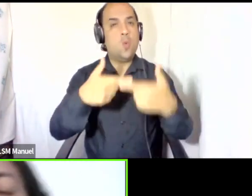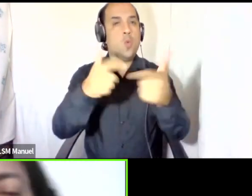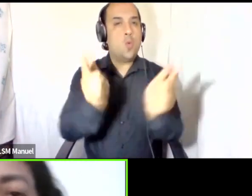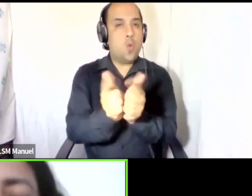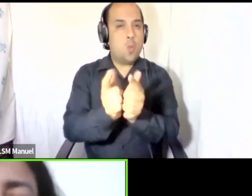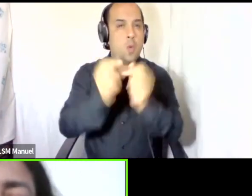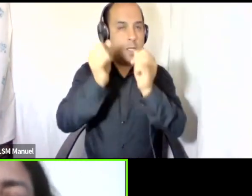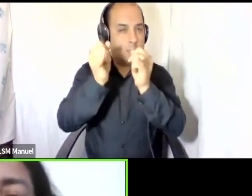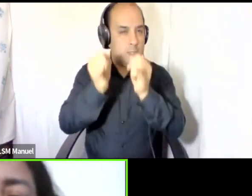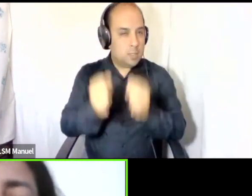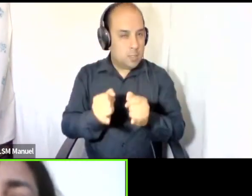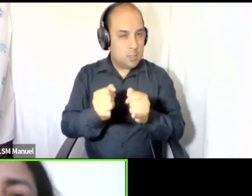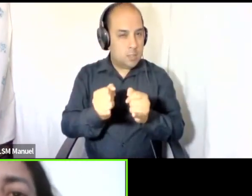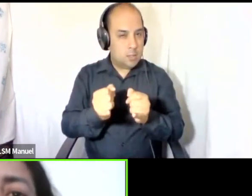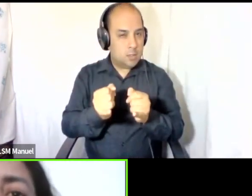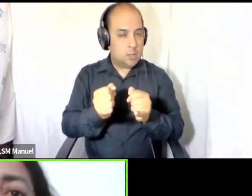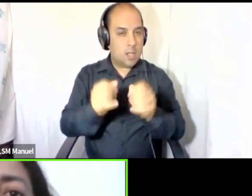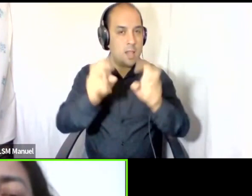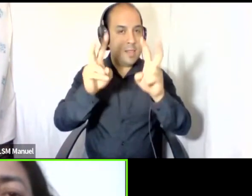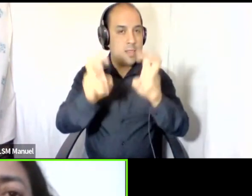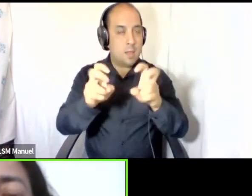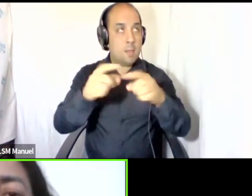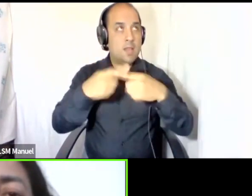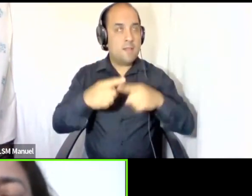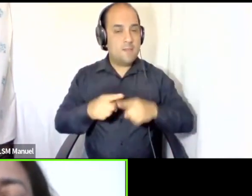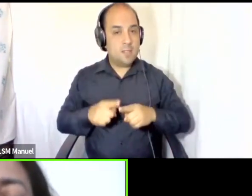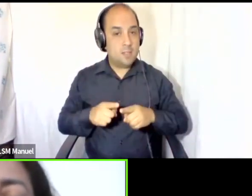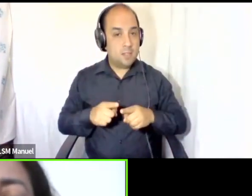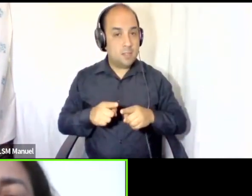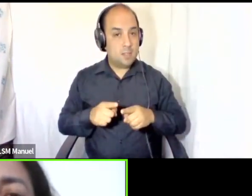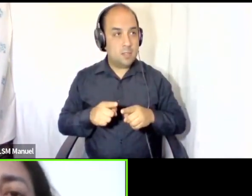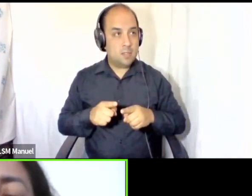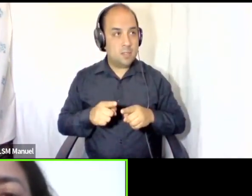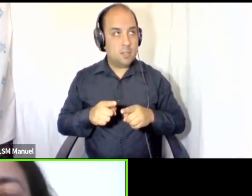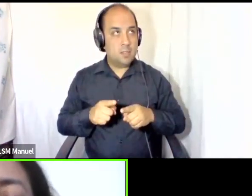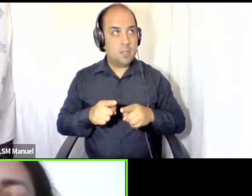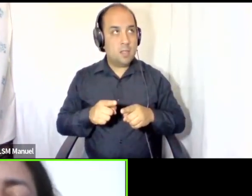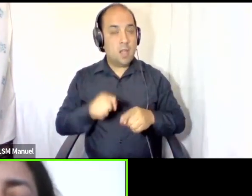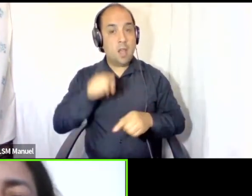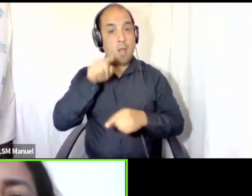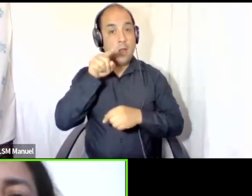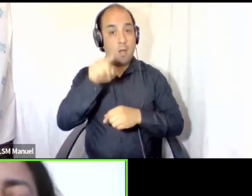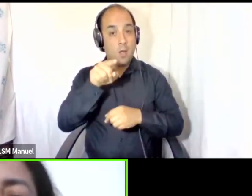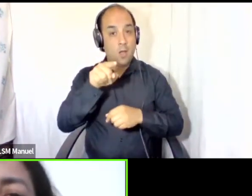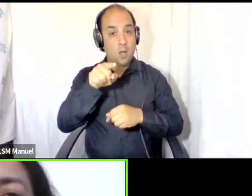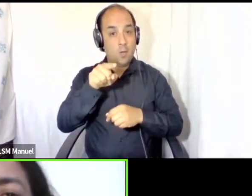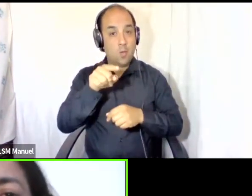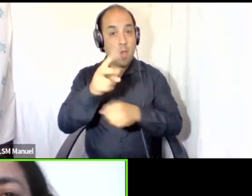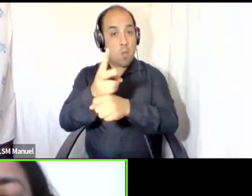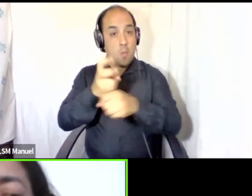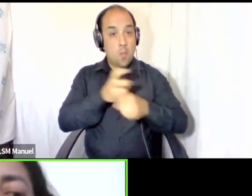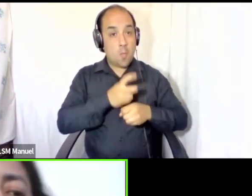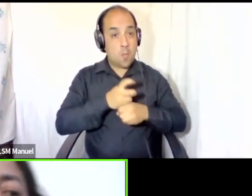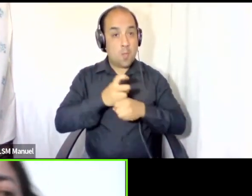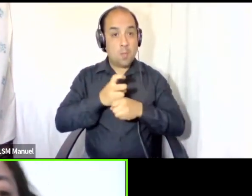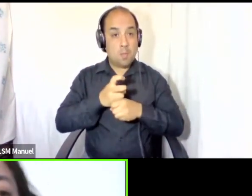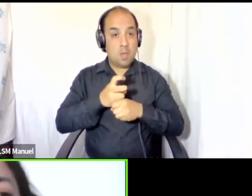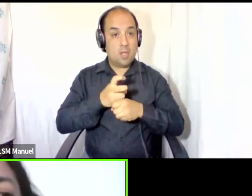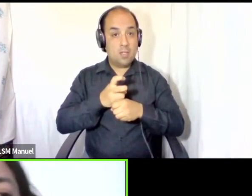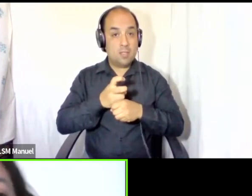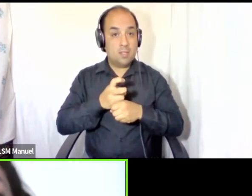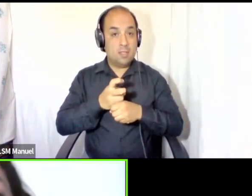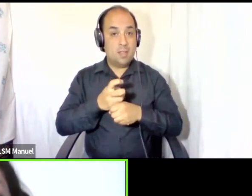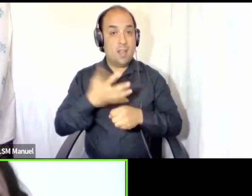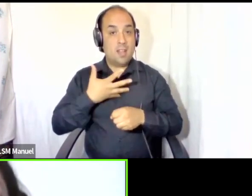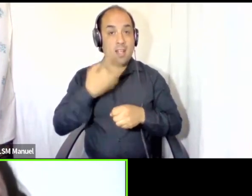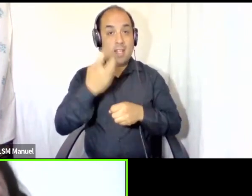sobre estas reflexiones a los cuales tú nos convocas y nos vas llevando en esta